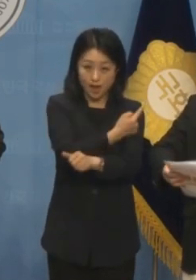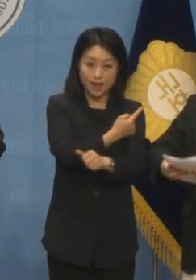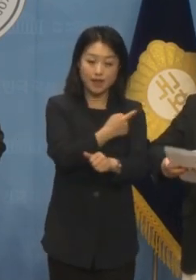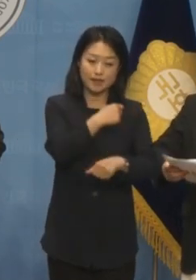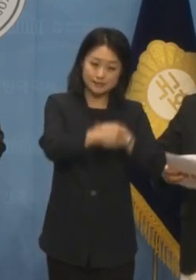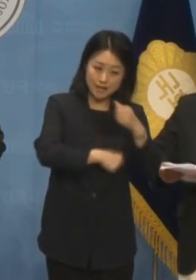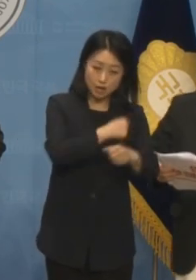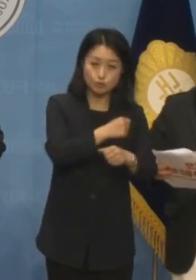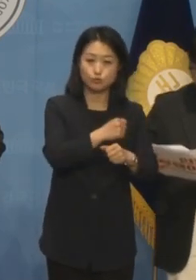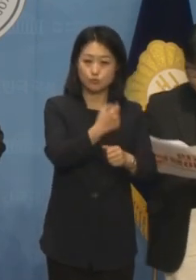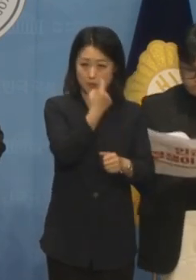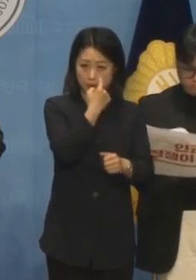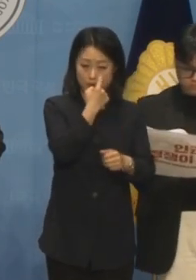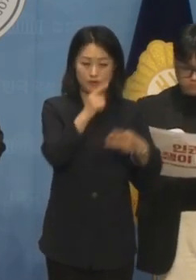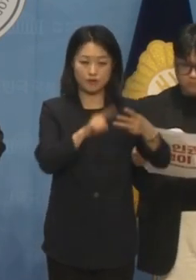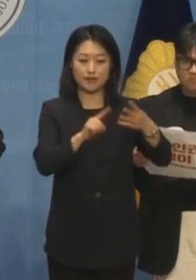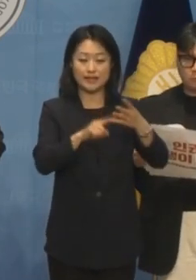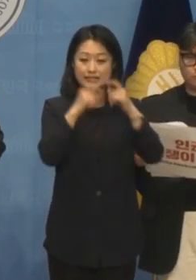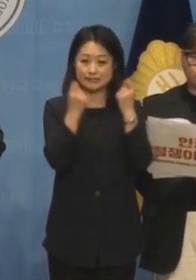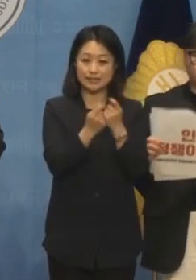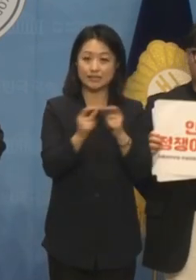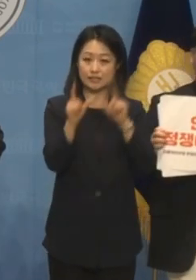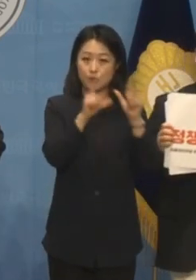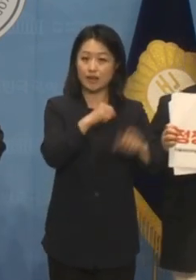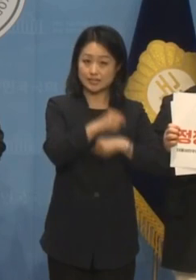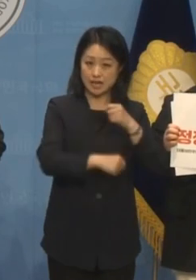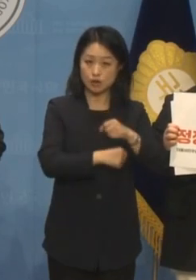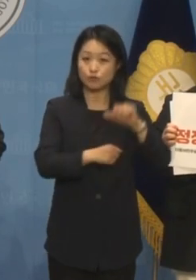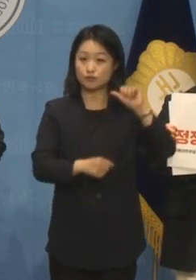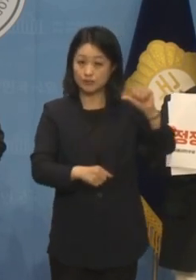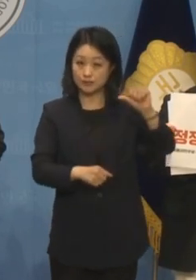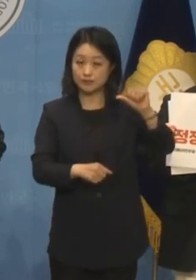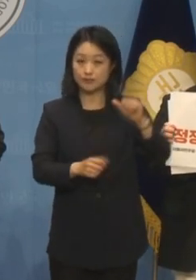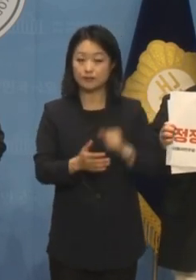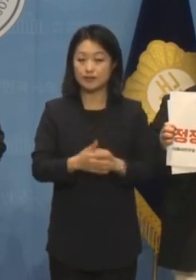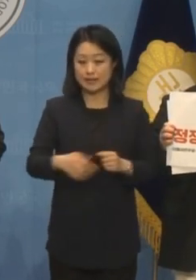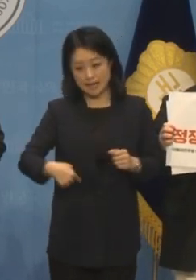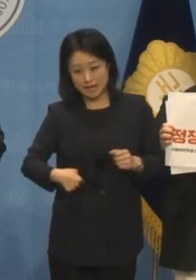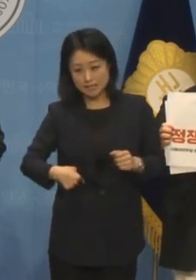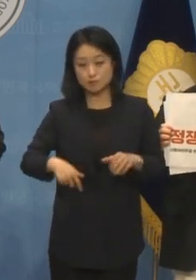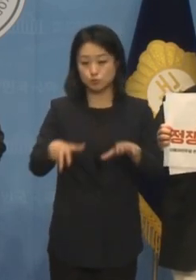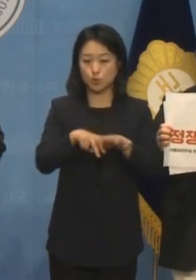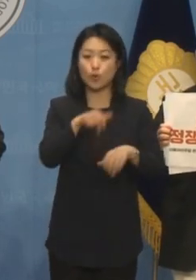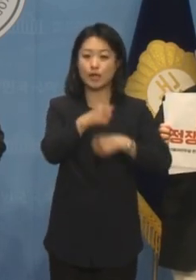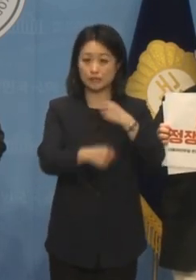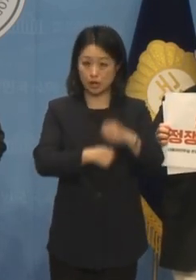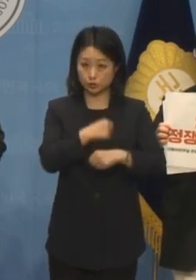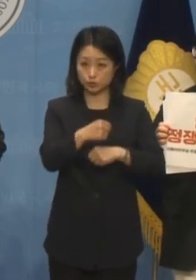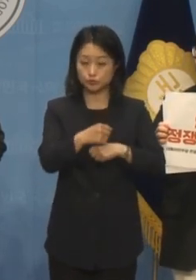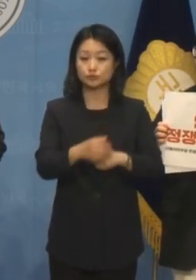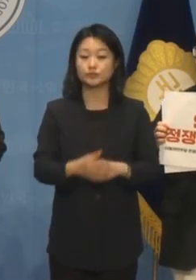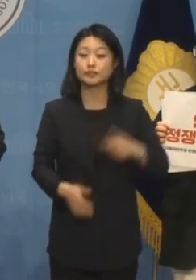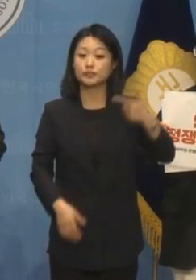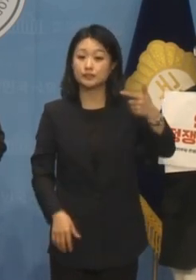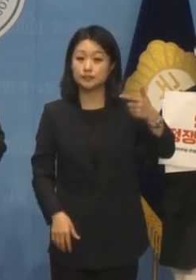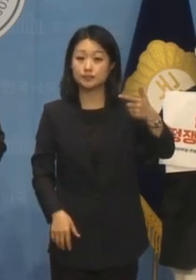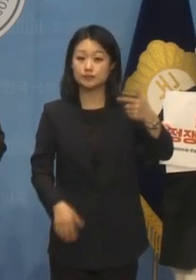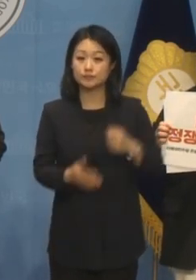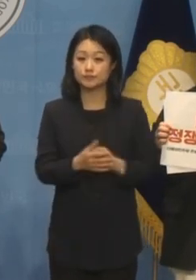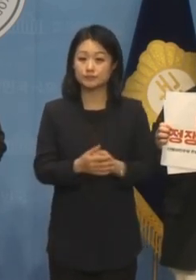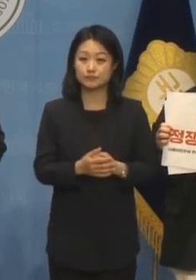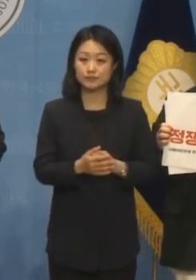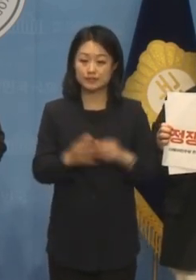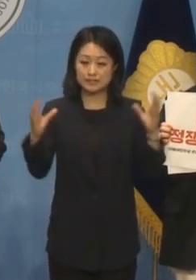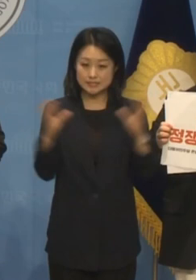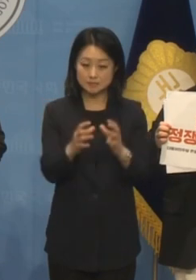자유. 넷째, 사생활의 자유. 다섯째, 양심, 종교의 자유. 여섯 번째,